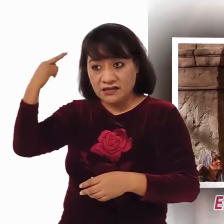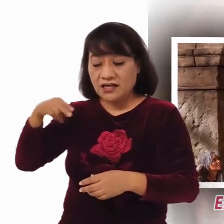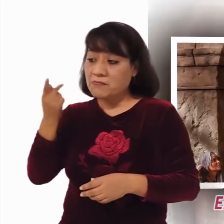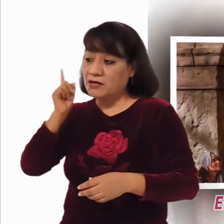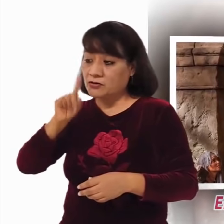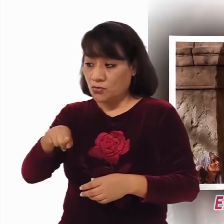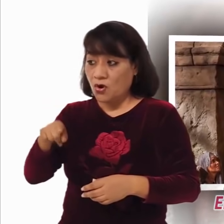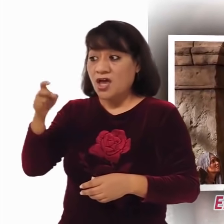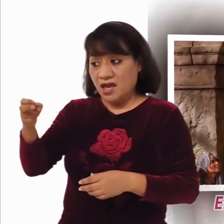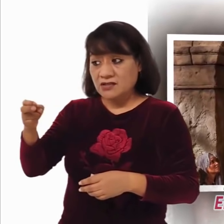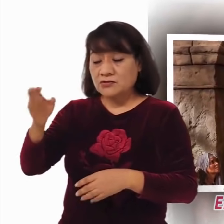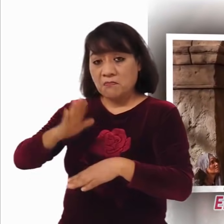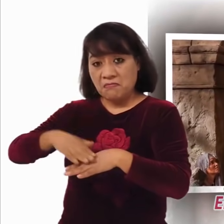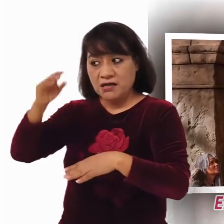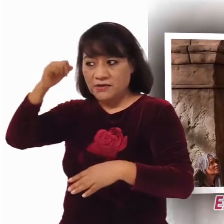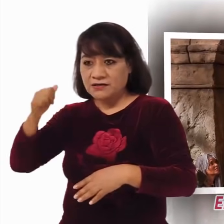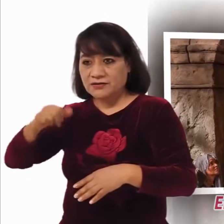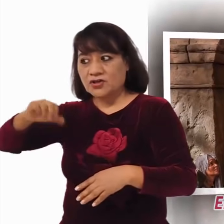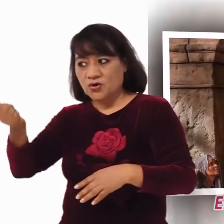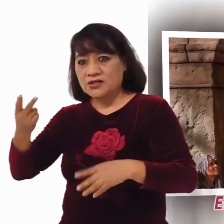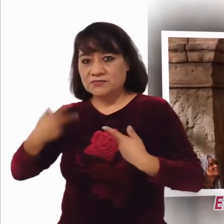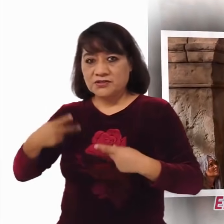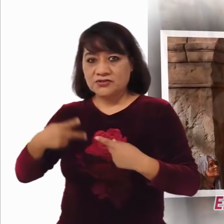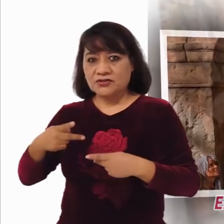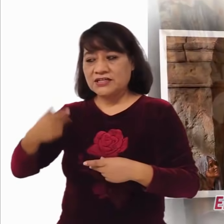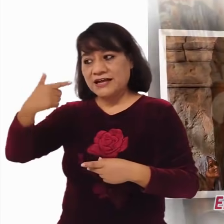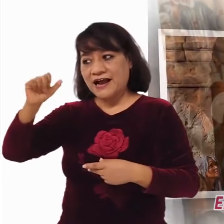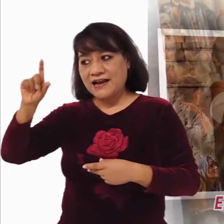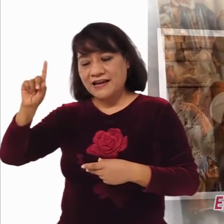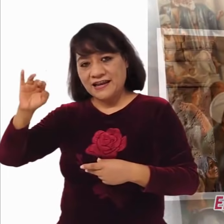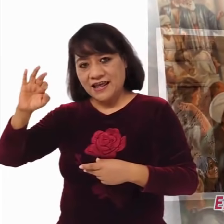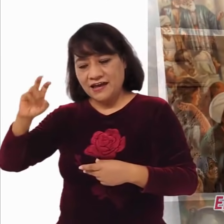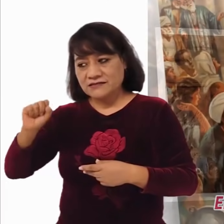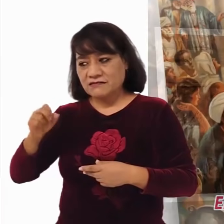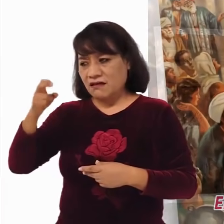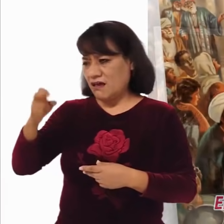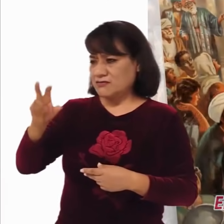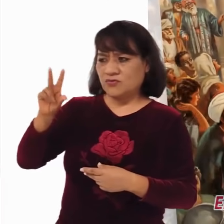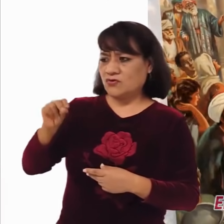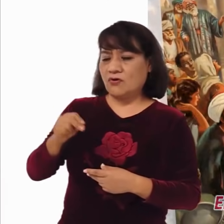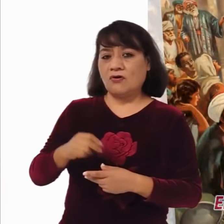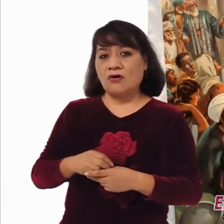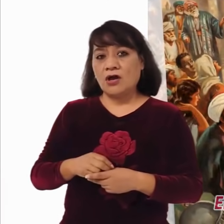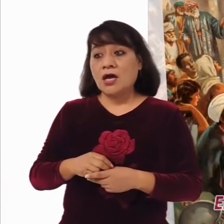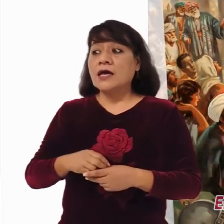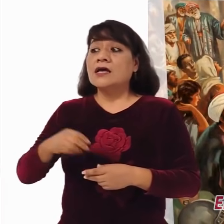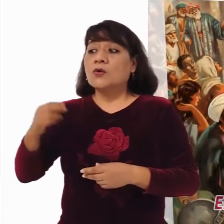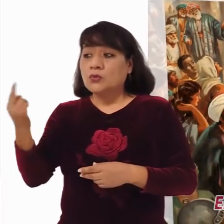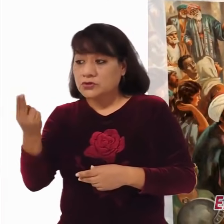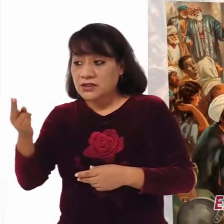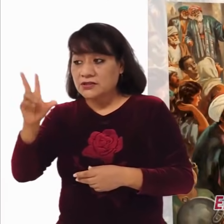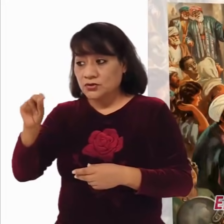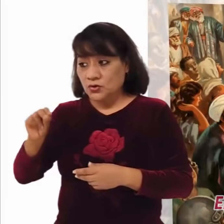esto, eran más pecadores que todos los demás galileos? Ciertamente que no. Y si ustedes